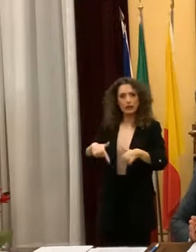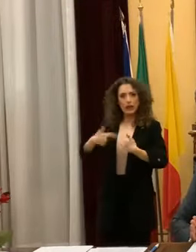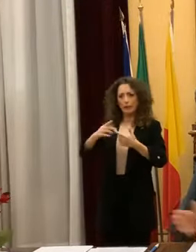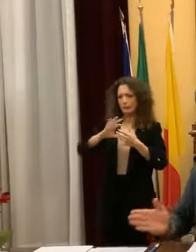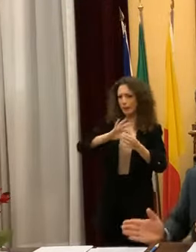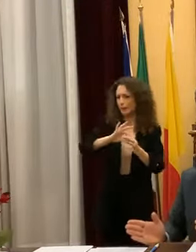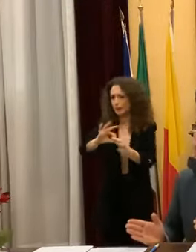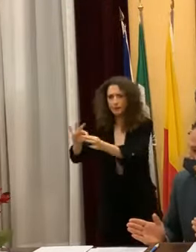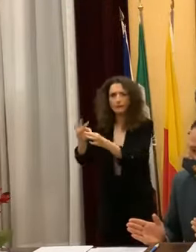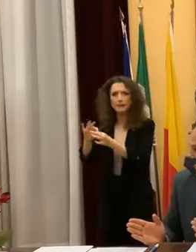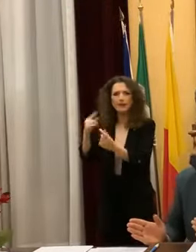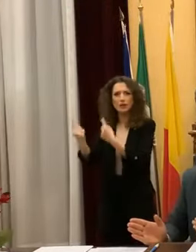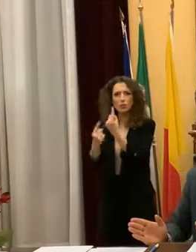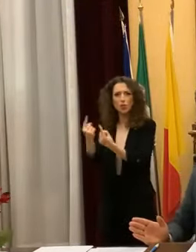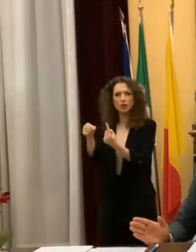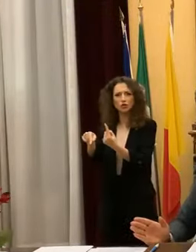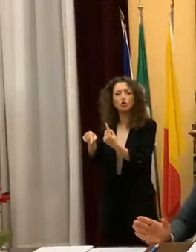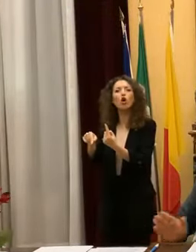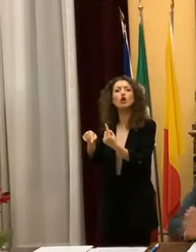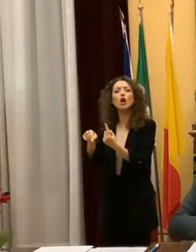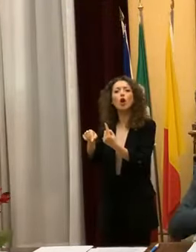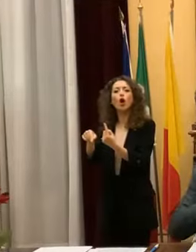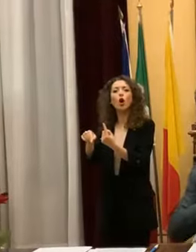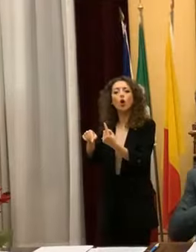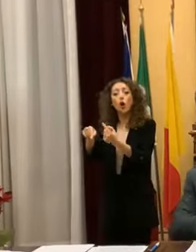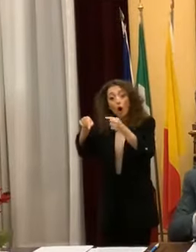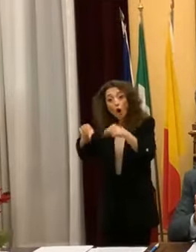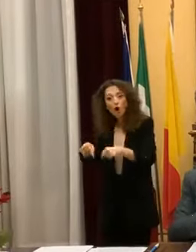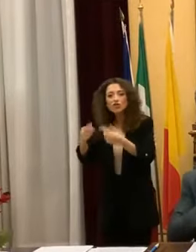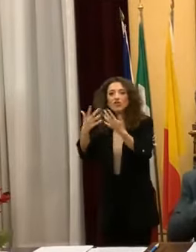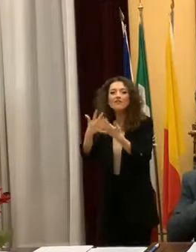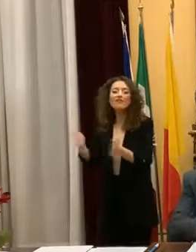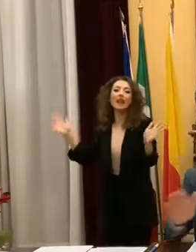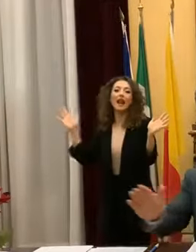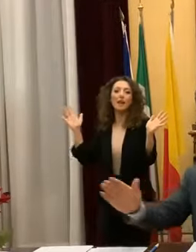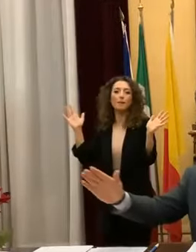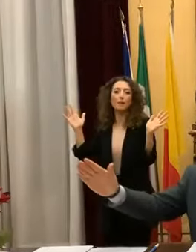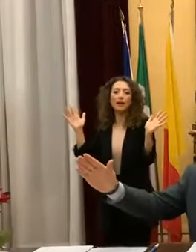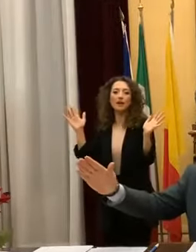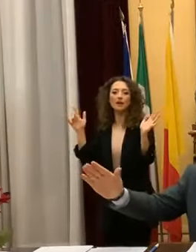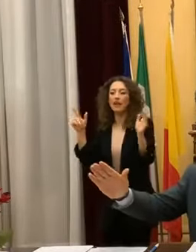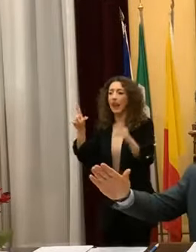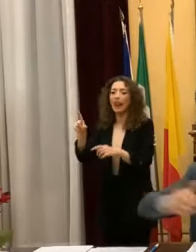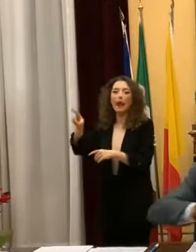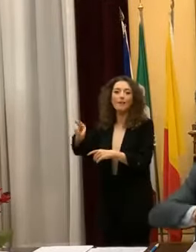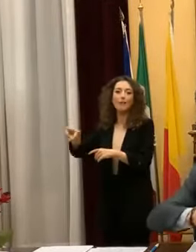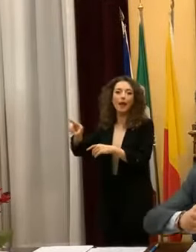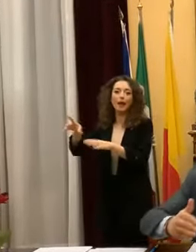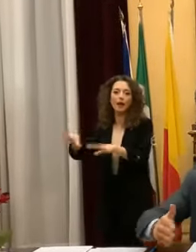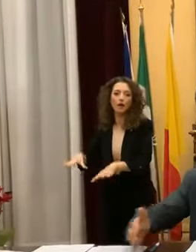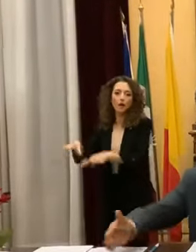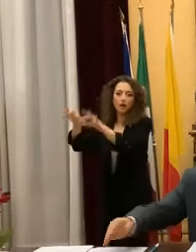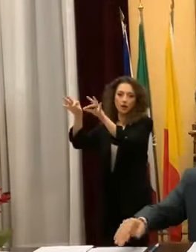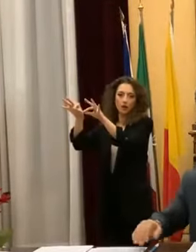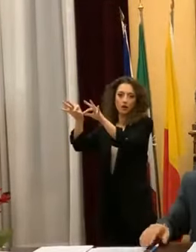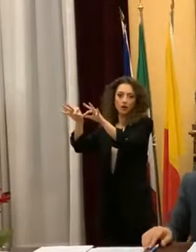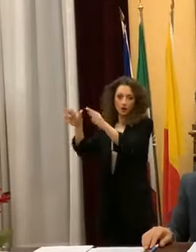parleremo, oggi finalmente alla dipartita di Lapaglia. Ma dobbiamo